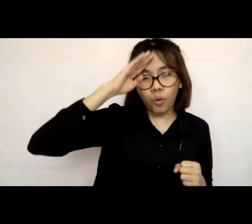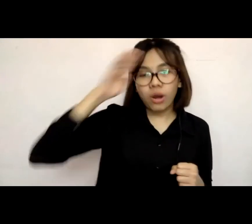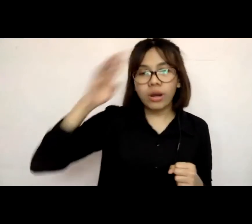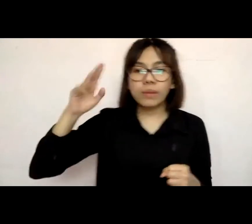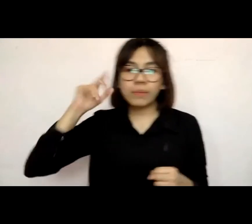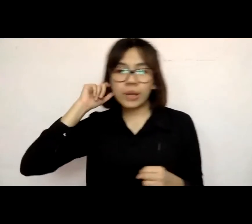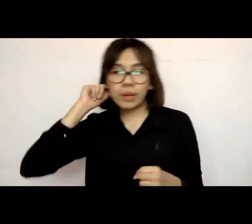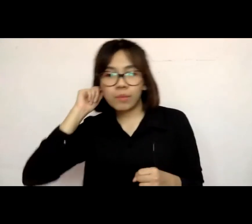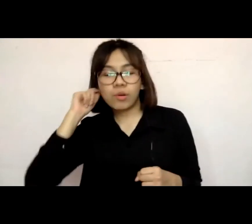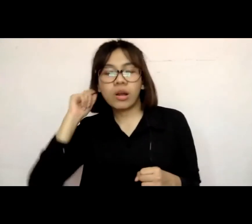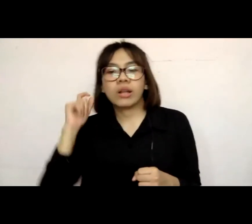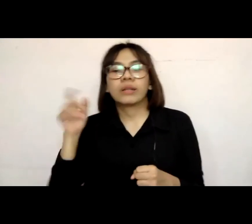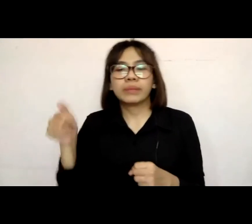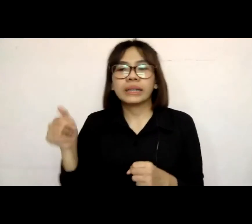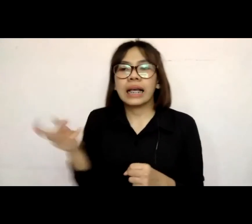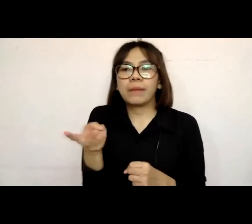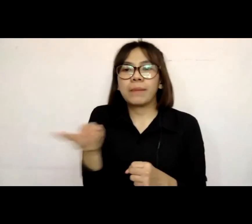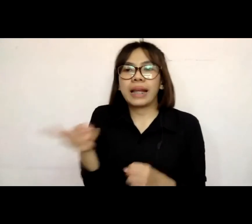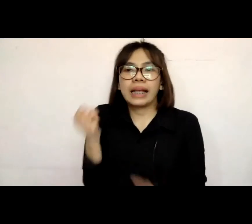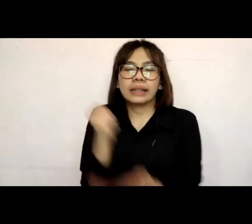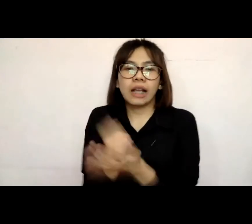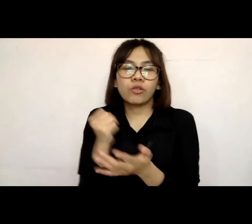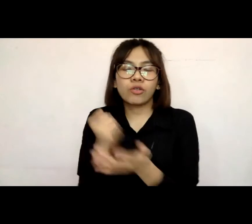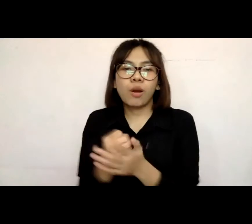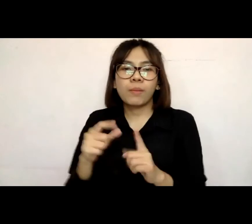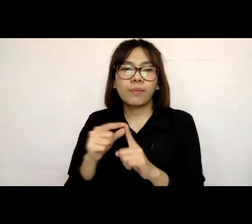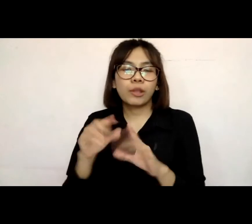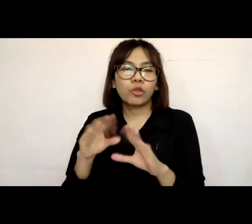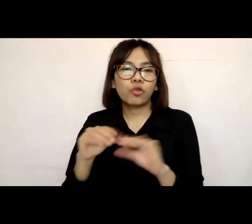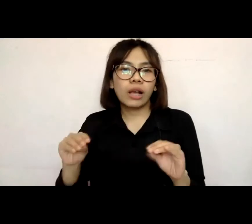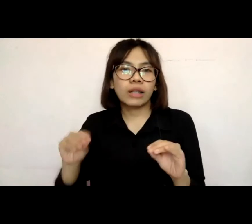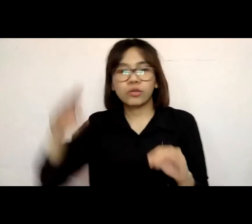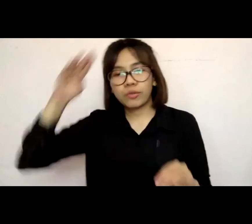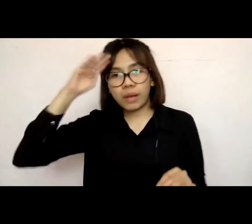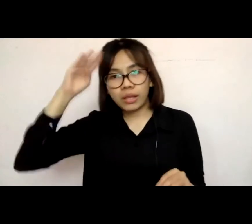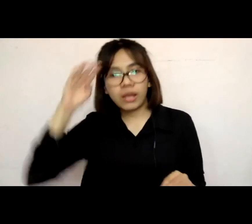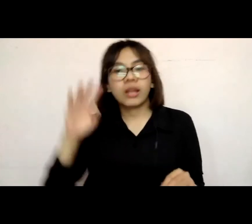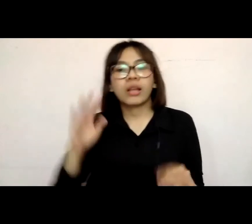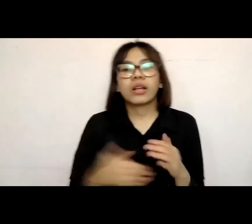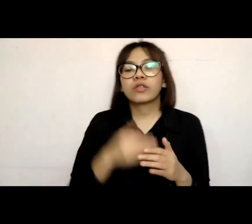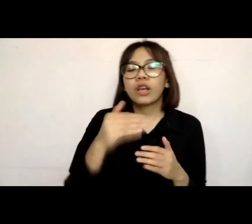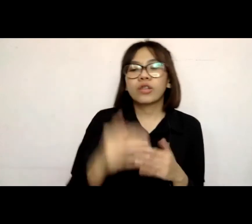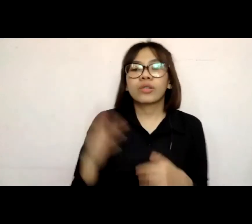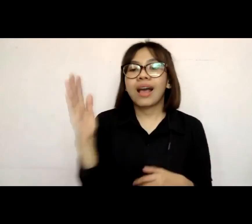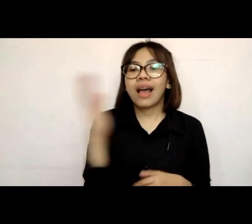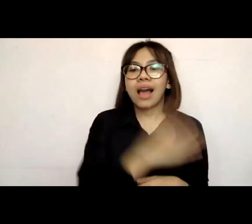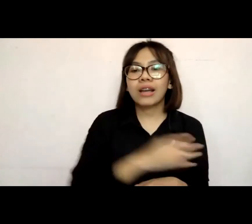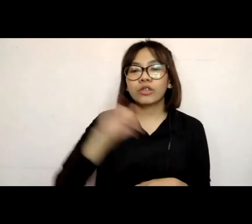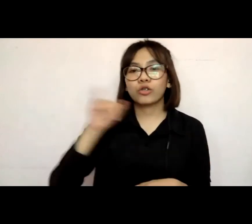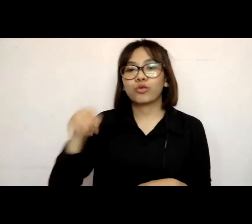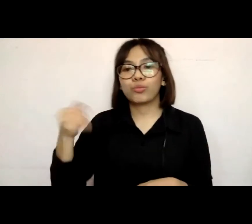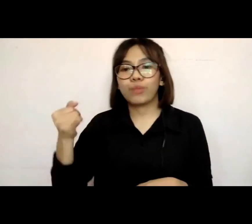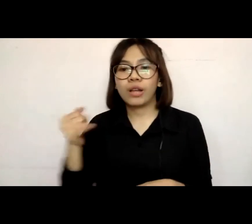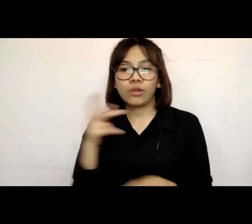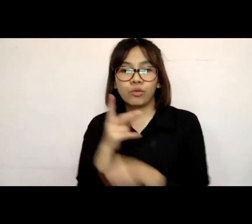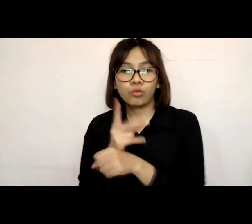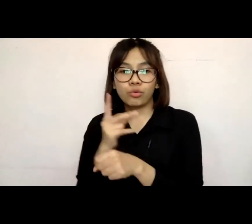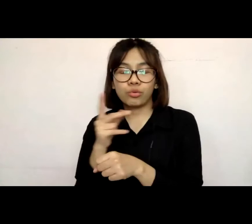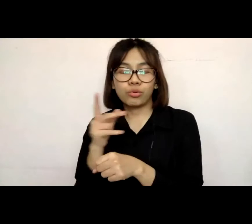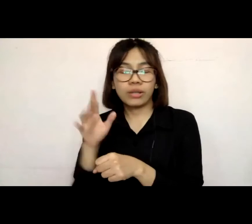pembinaan, baik itu untuk tenaga lapangan, kemudian juga